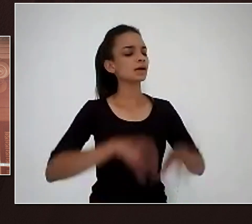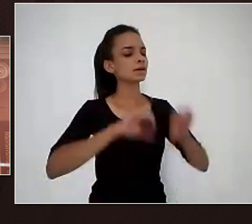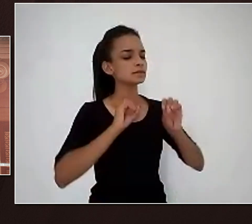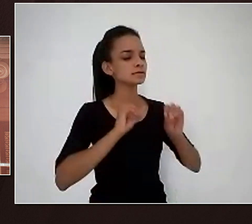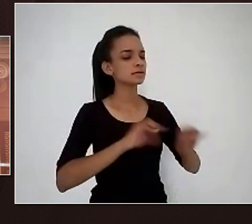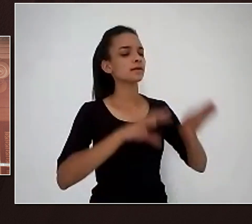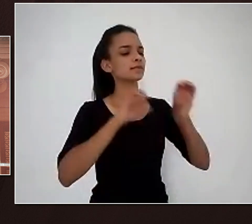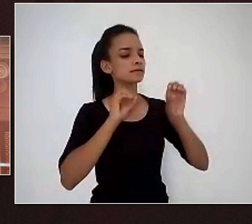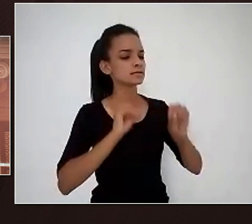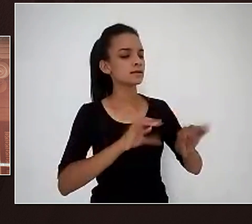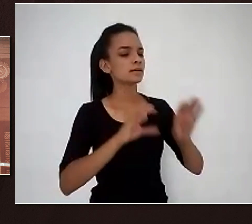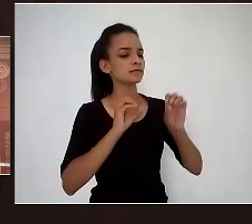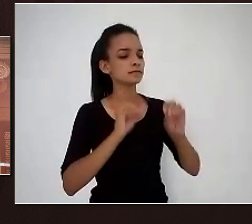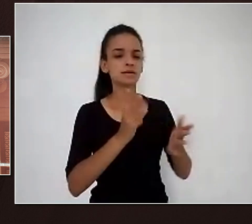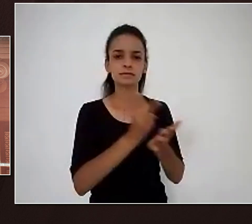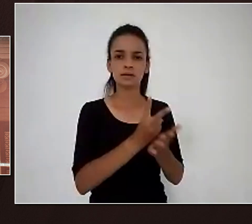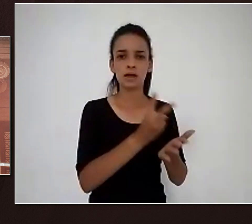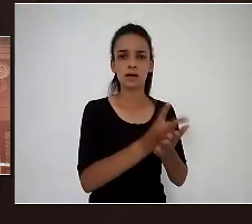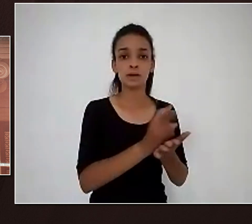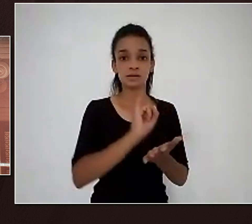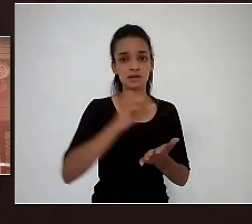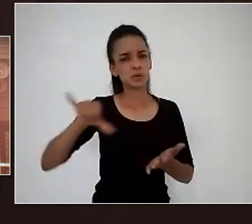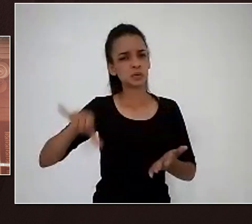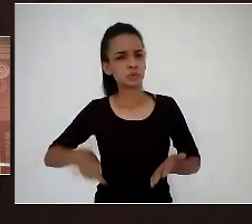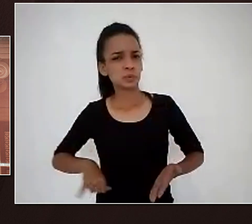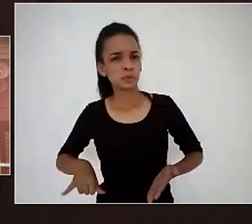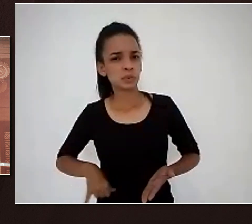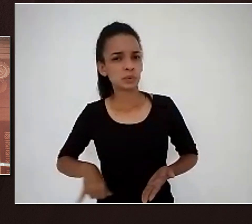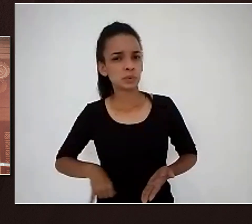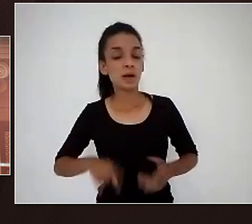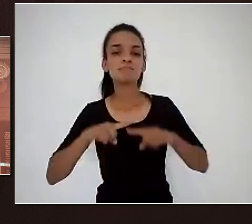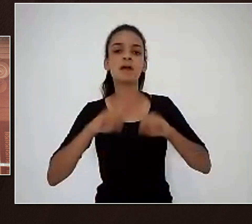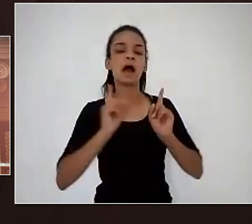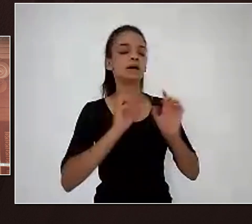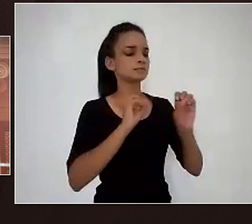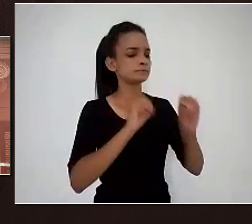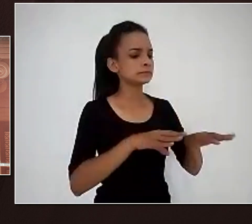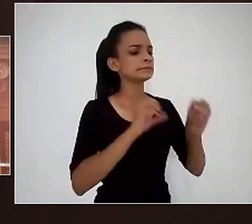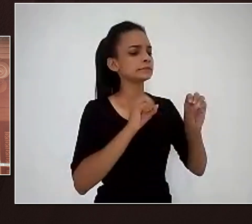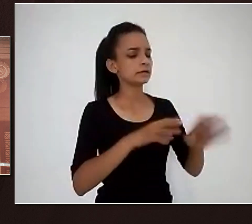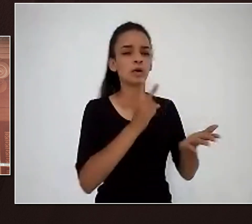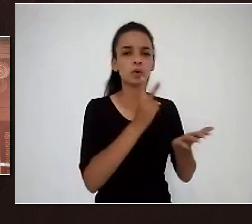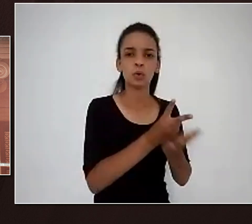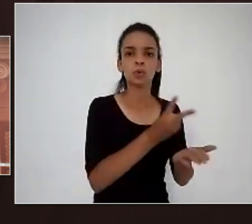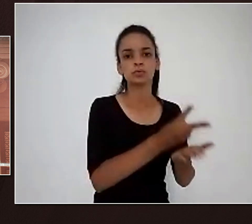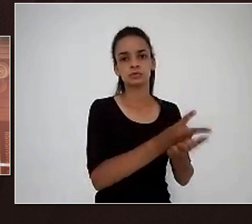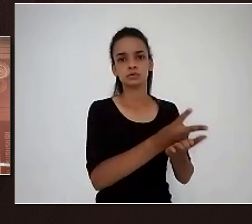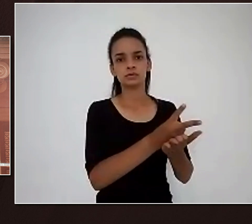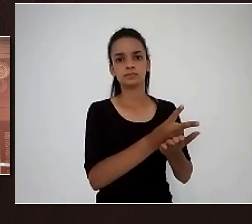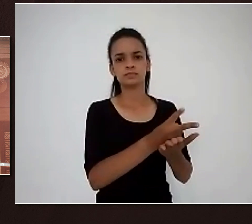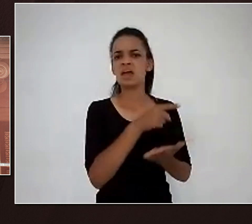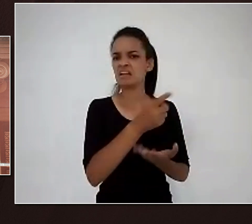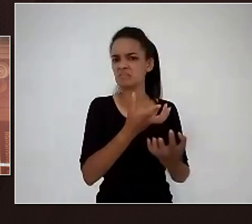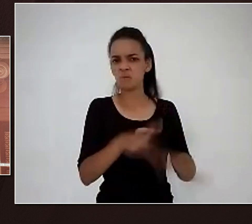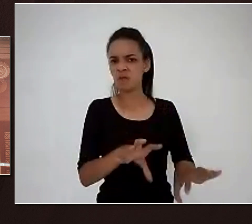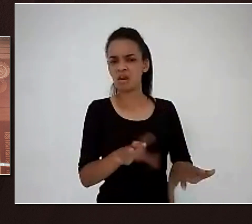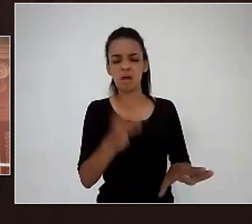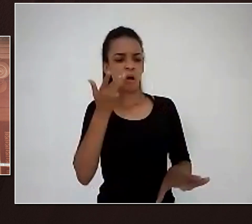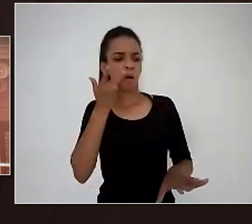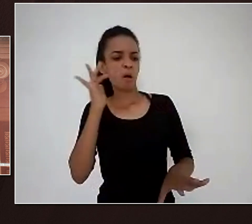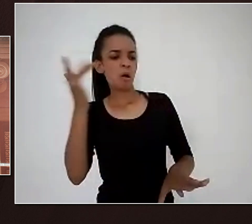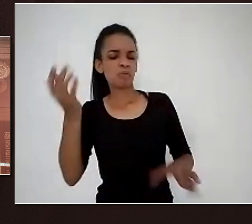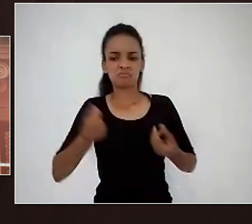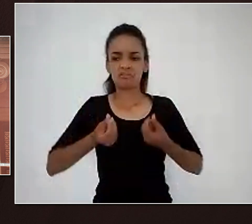admoestar com lágrimas a cada um. De ninguém ele cobiçou prata, nem ouro, nem vestes, antes trabalhou com